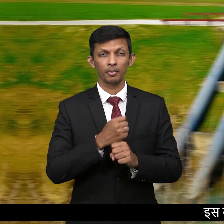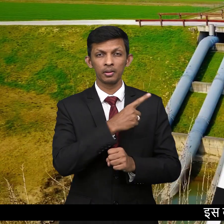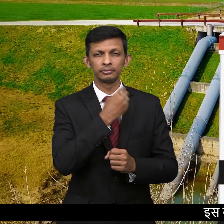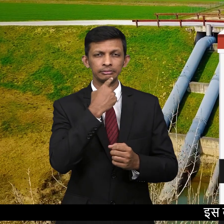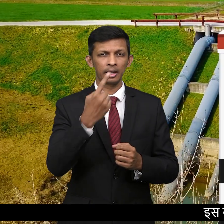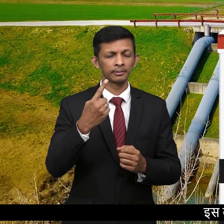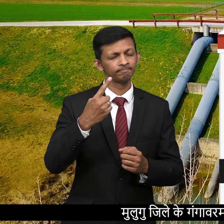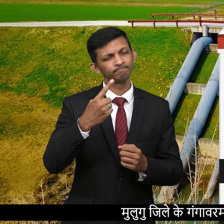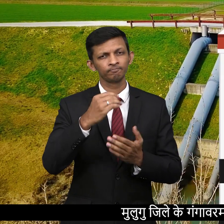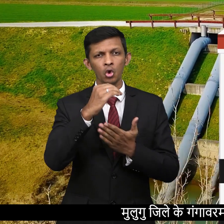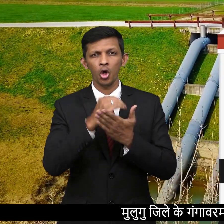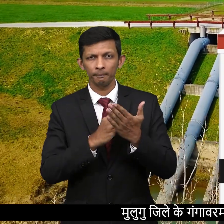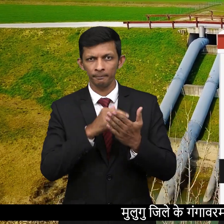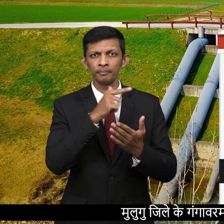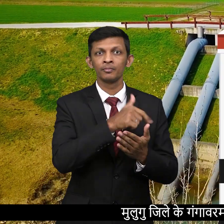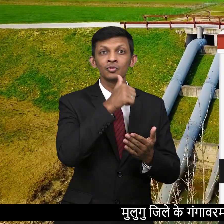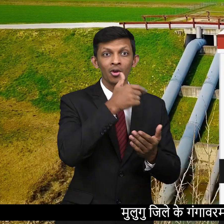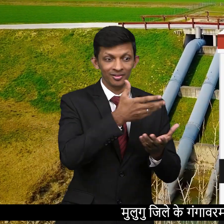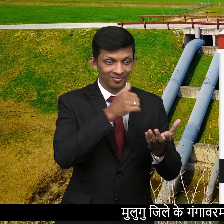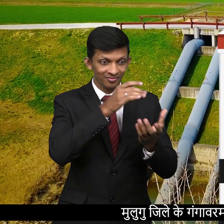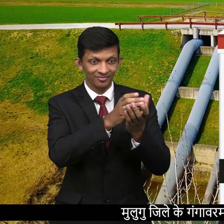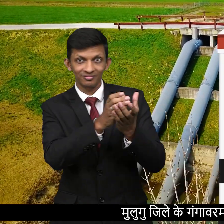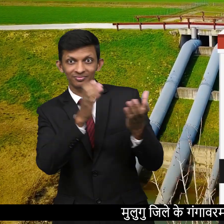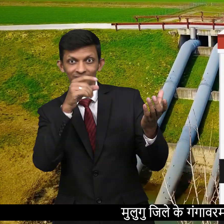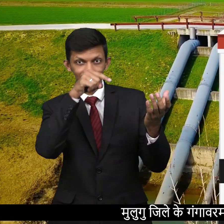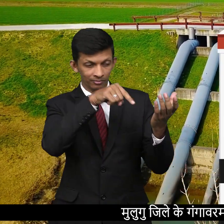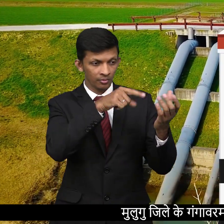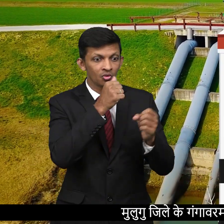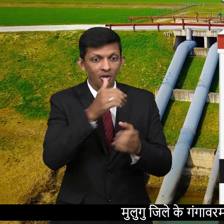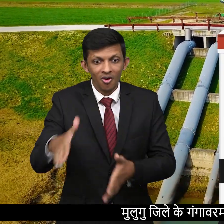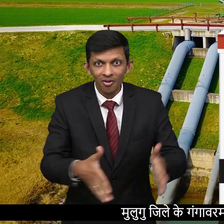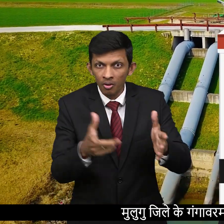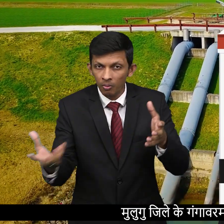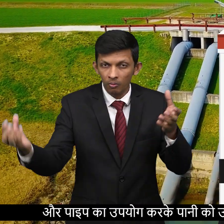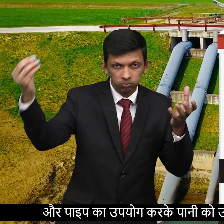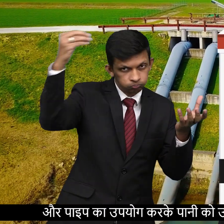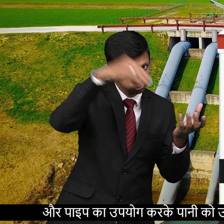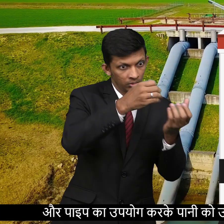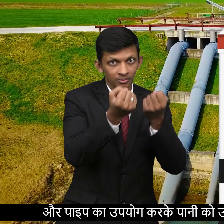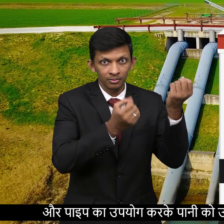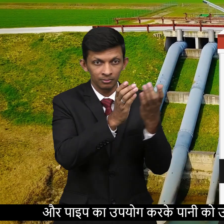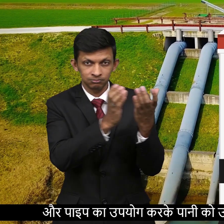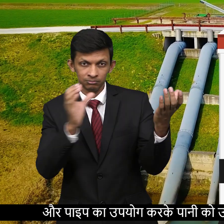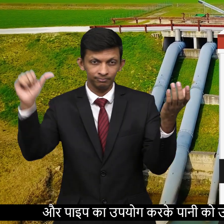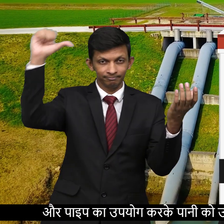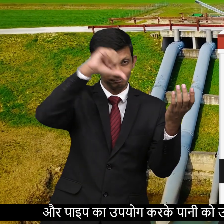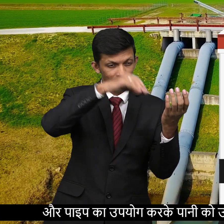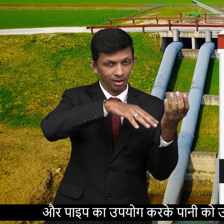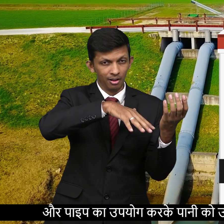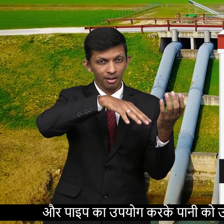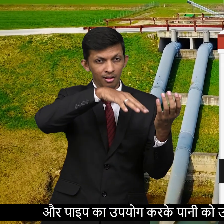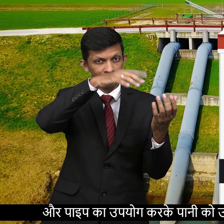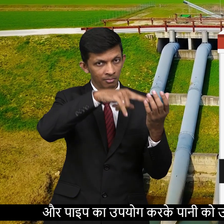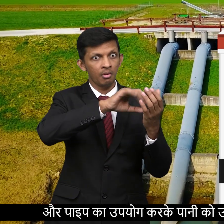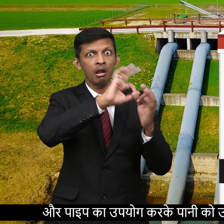इस कार्यक्रम में मुलुगु जिले के गंगावरम गांव में गोदावरी से बड़े मोटर और पाइप का उपयोग करके पानी